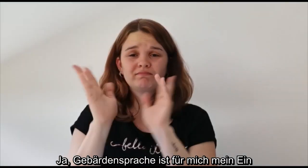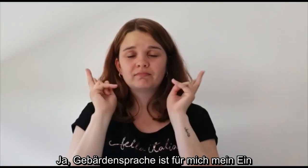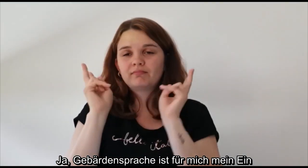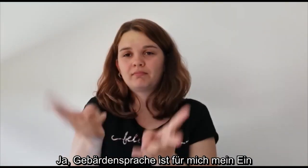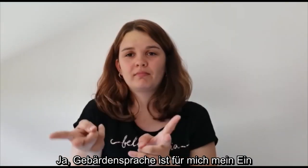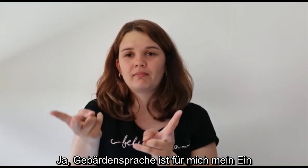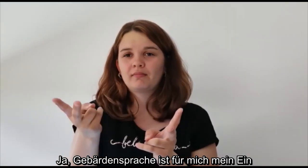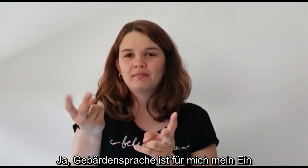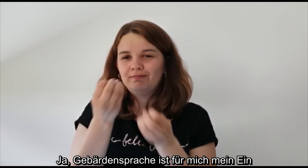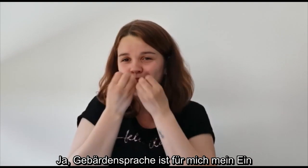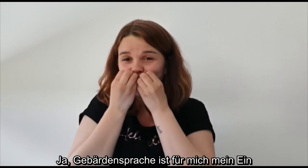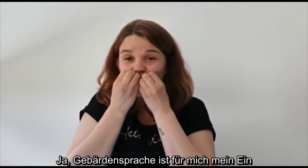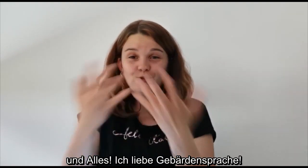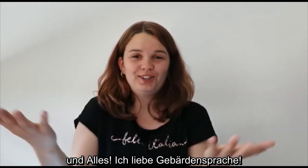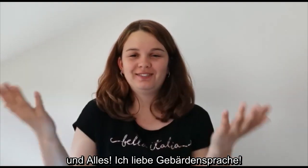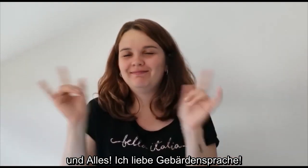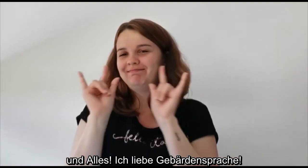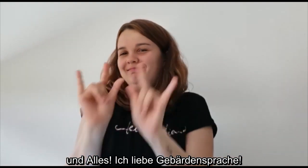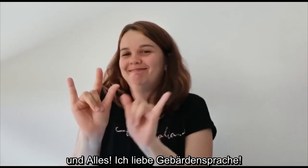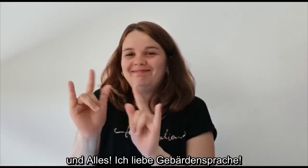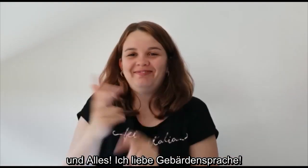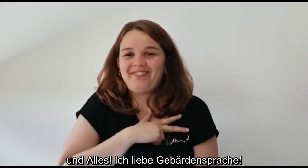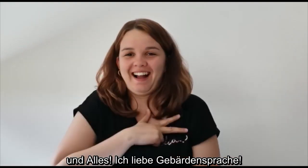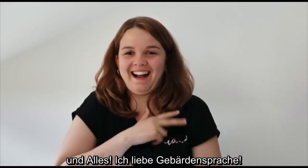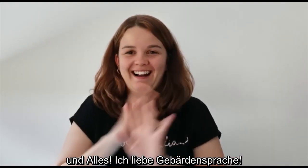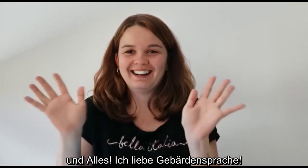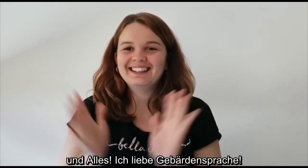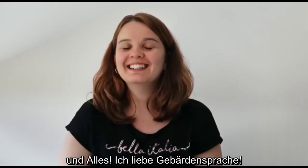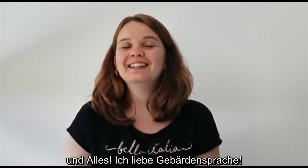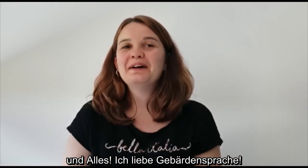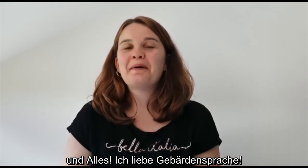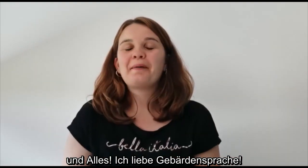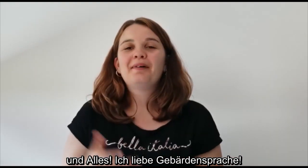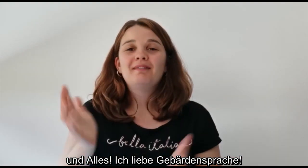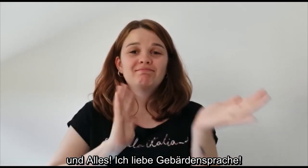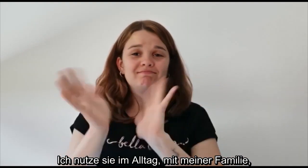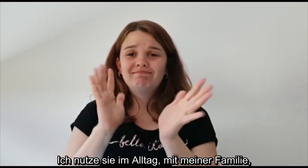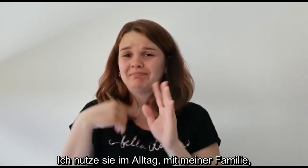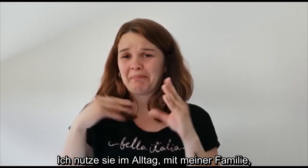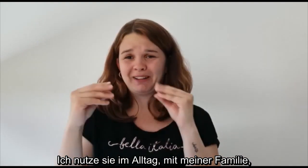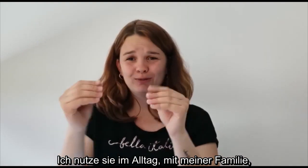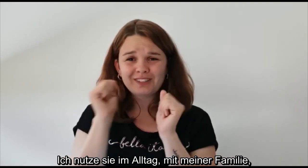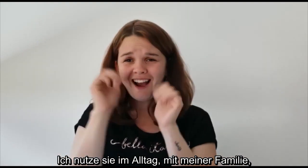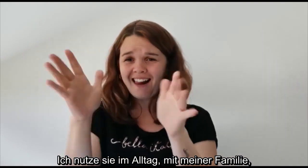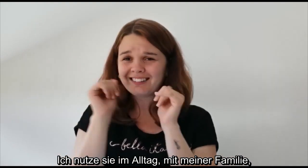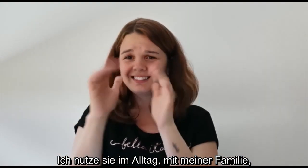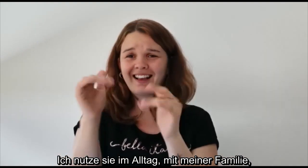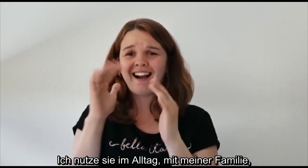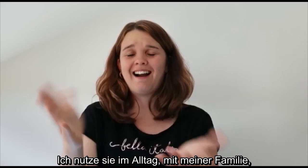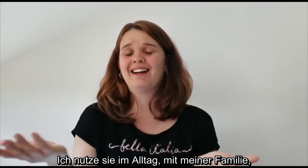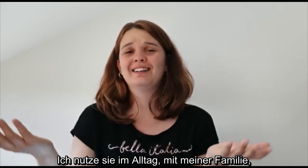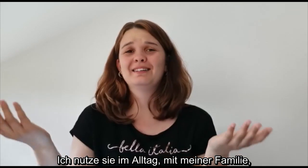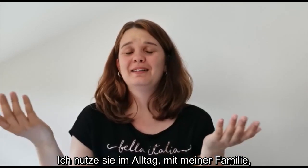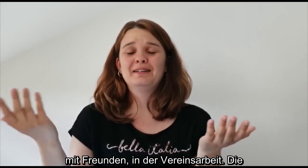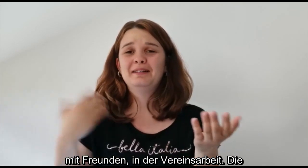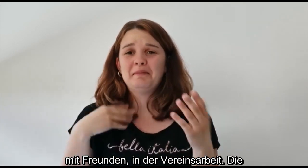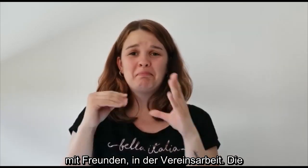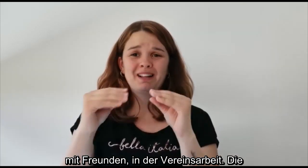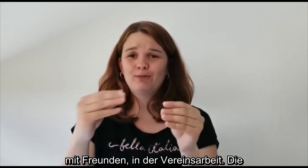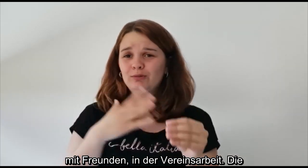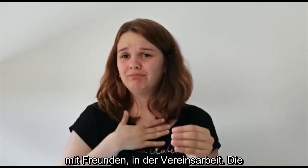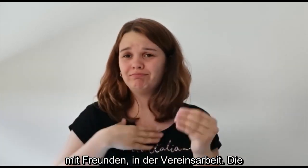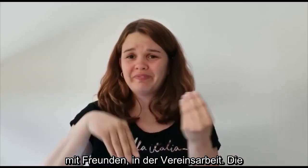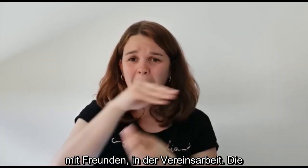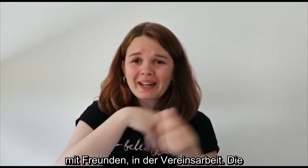Ja, Gebärdensprache ist für mich mein Ein und Alles Ich liebe Gebärdensprache Ich nutze im Alltag, mit meiner Familie,